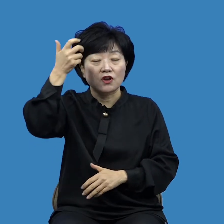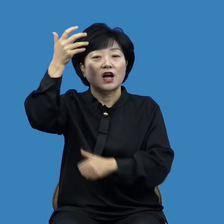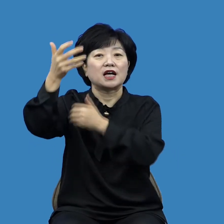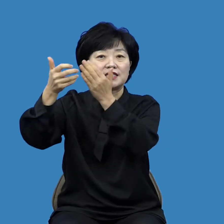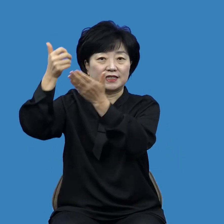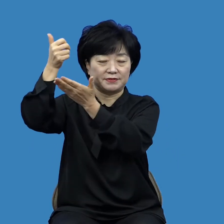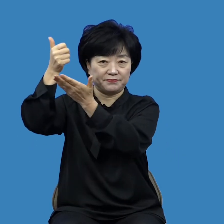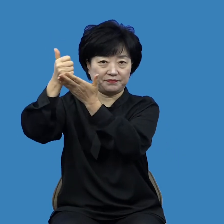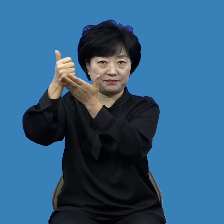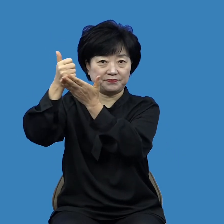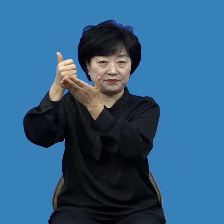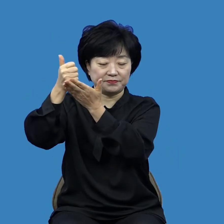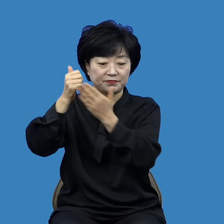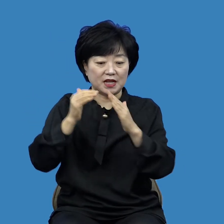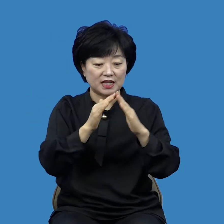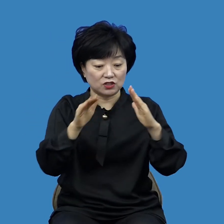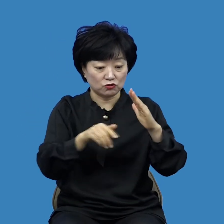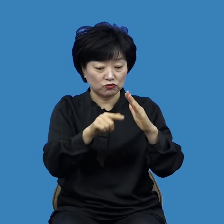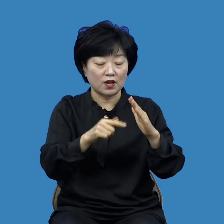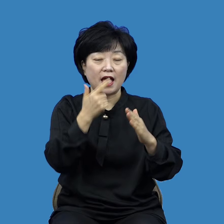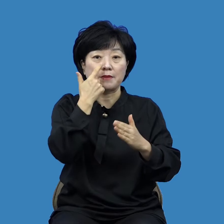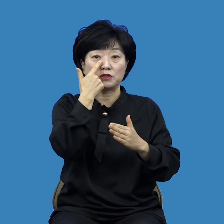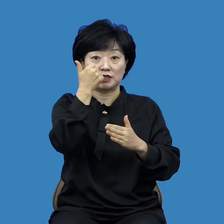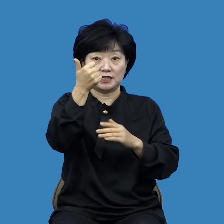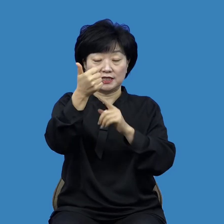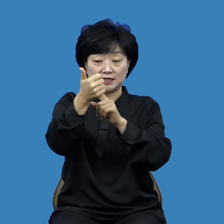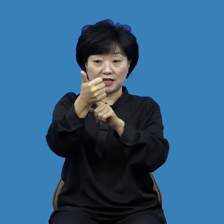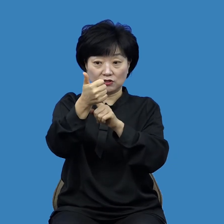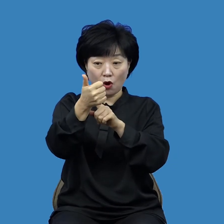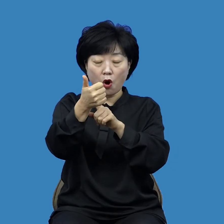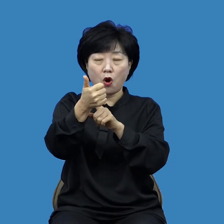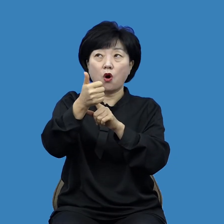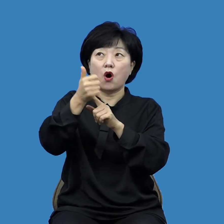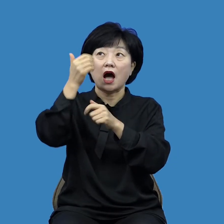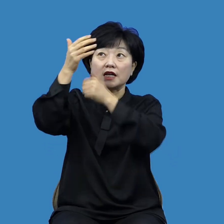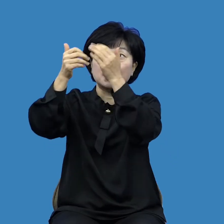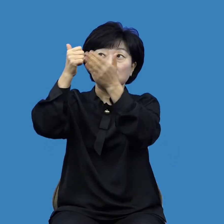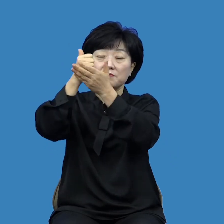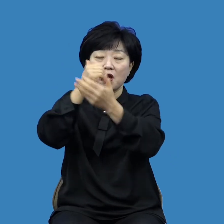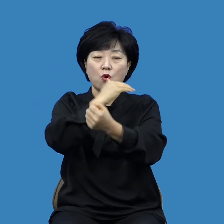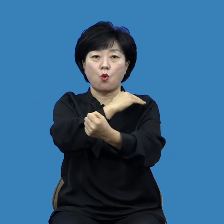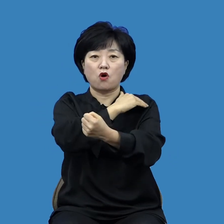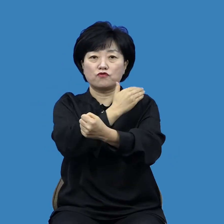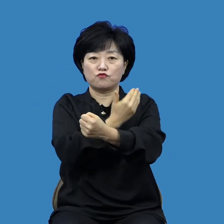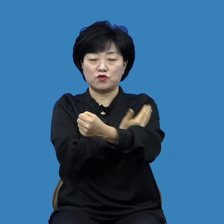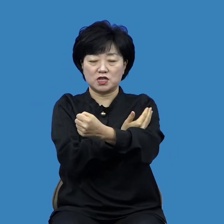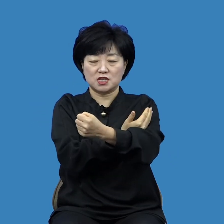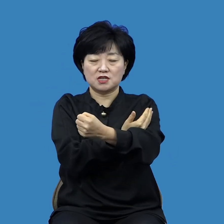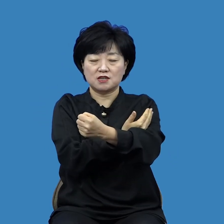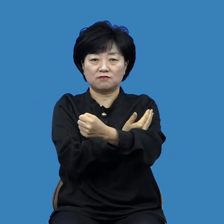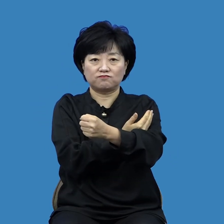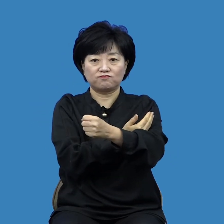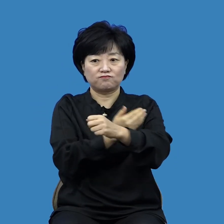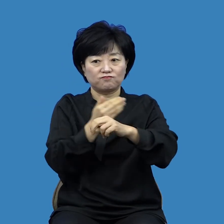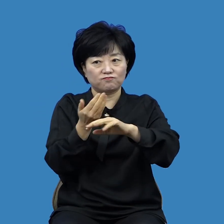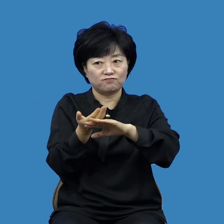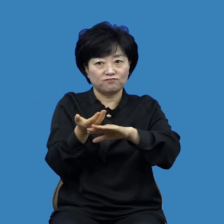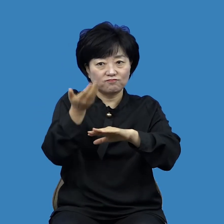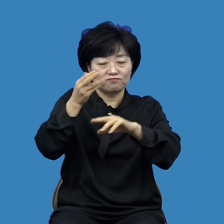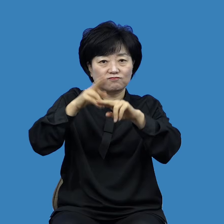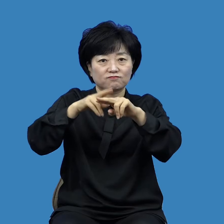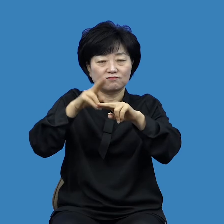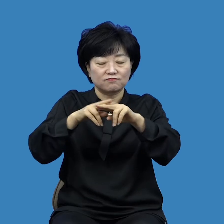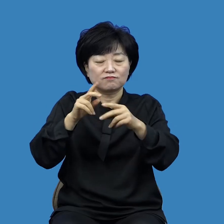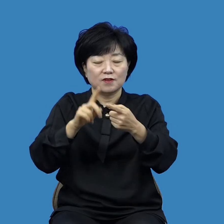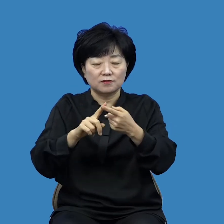가정 가운데 주신 아버지를 통해서는 권위가 무엇인지를 보고 배울 수 있는, 그래서 이 성부 하나님의 어떠하심이 반영돼